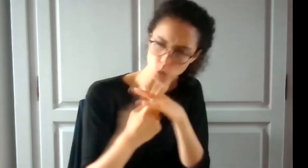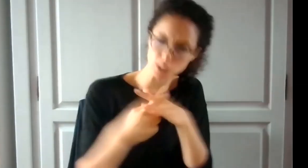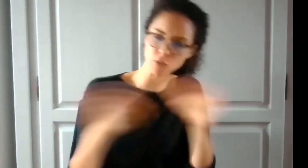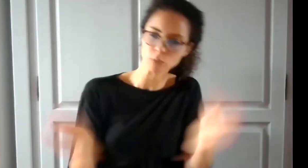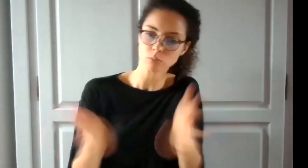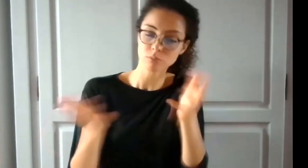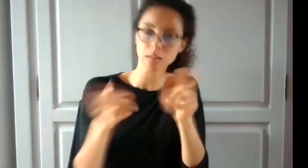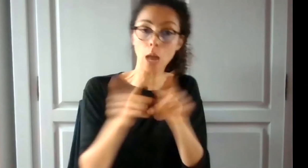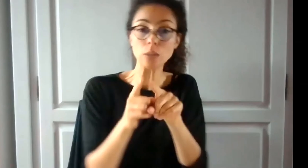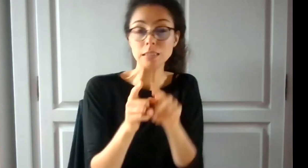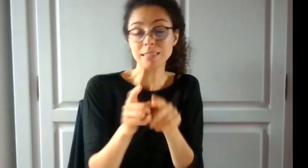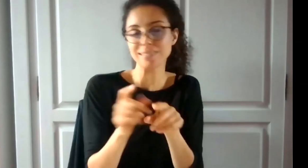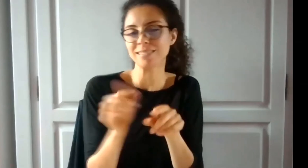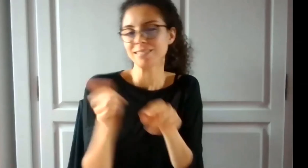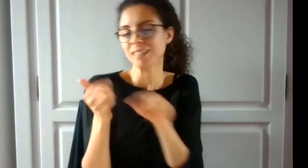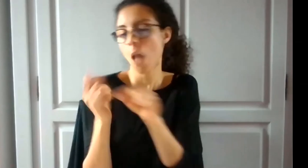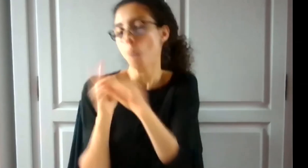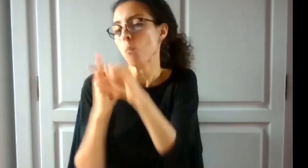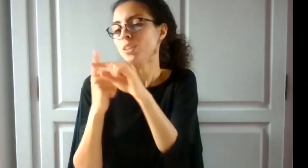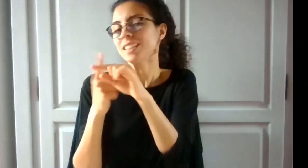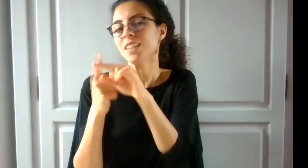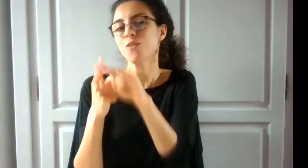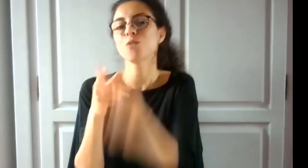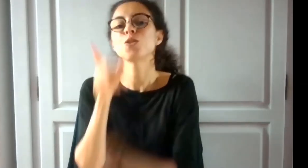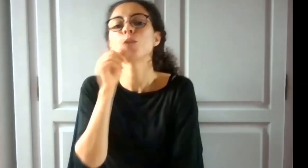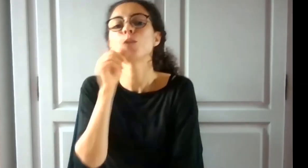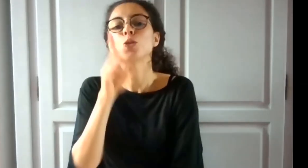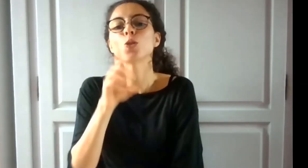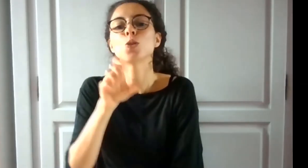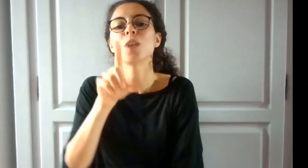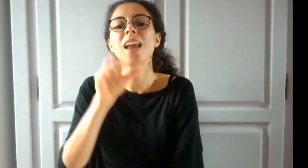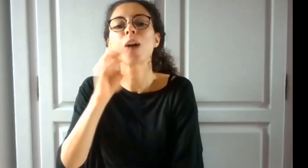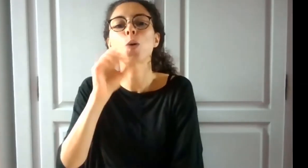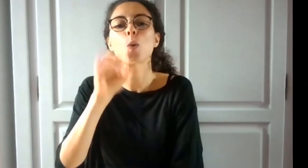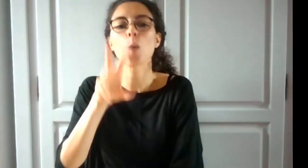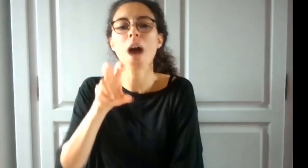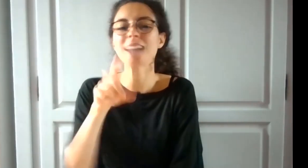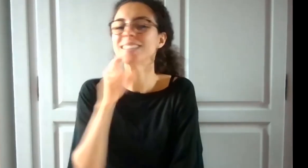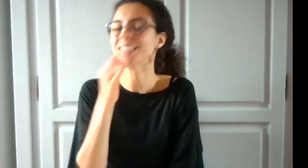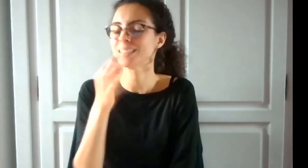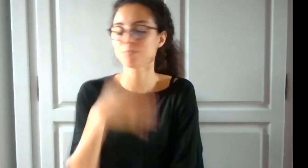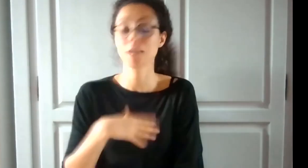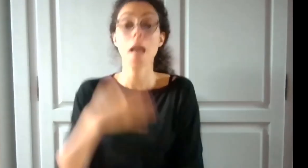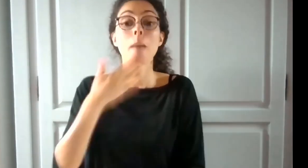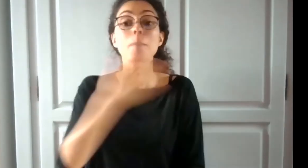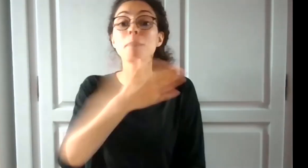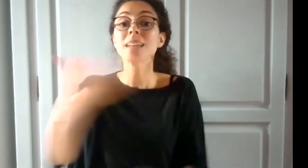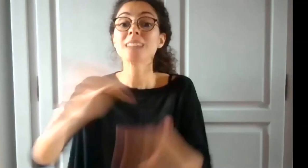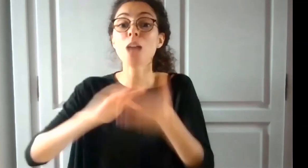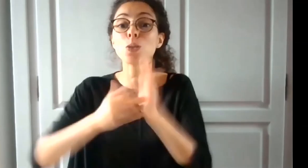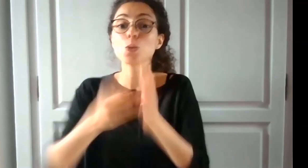touche d'optimisme dont parlait tout à l'heure Hervé Delacroix. Merci à tous, bonne journée à tous, au revoir.